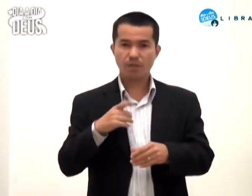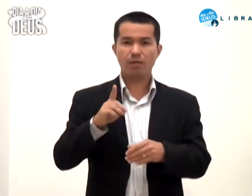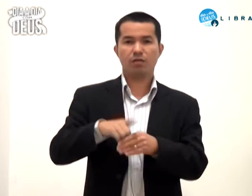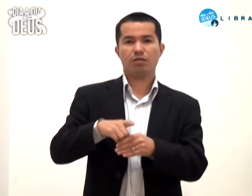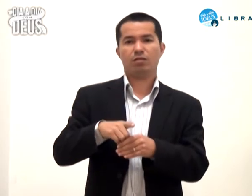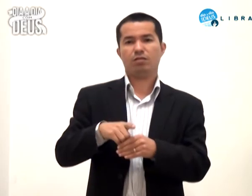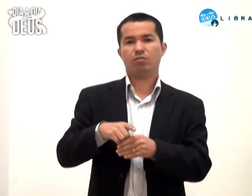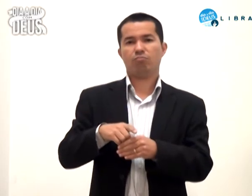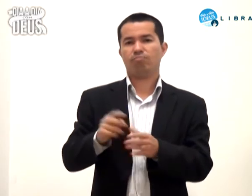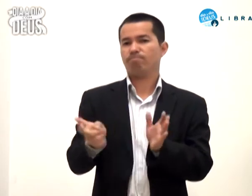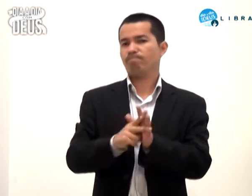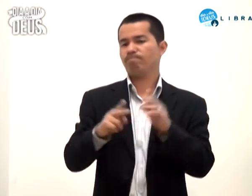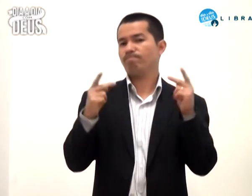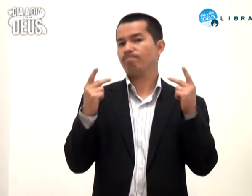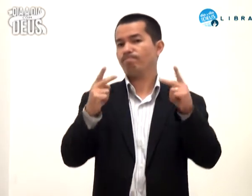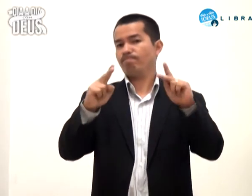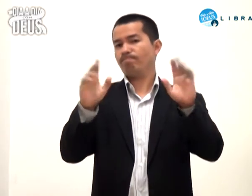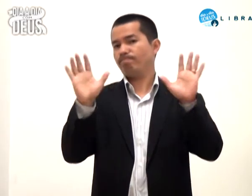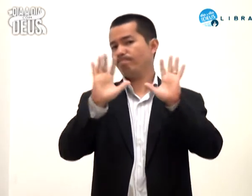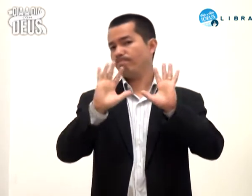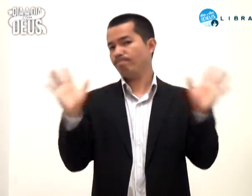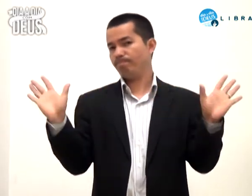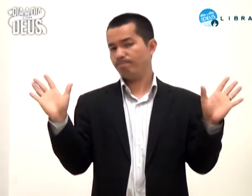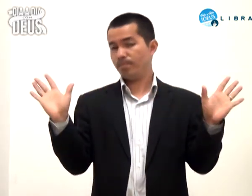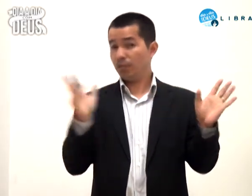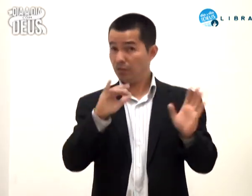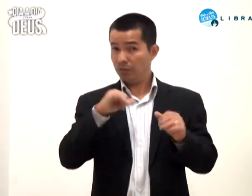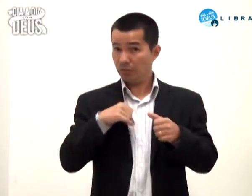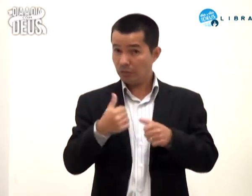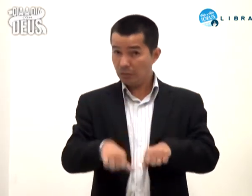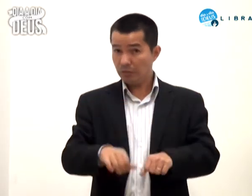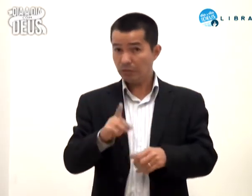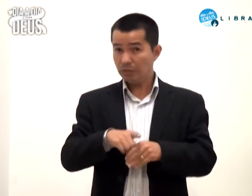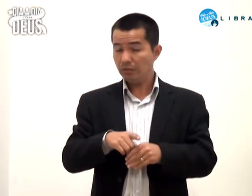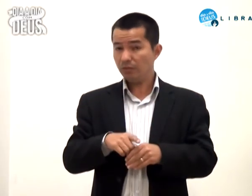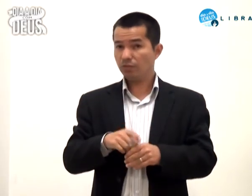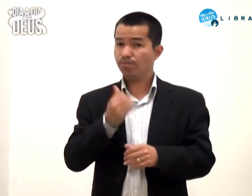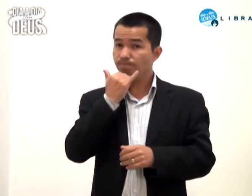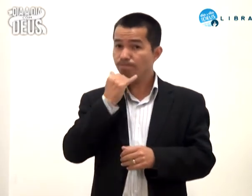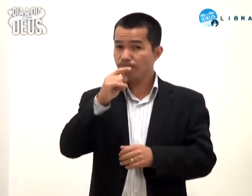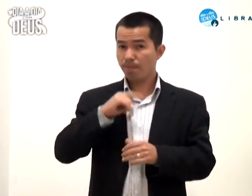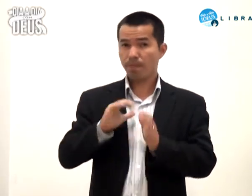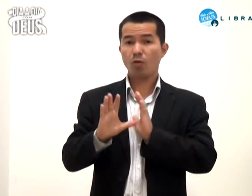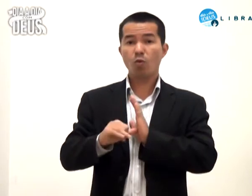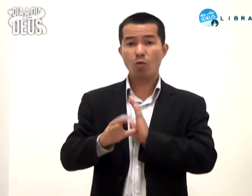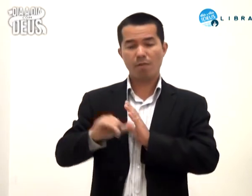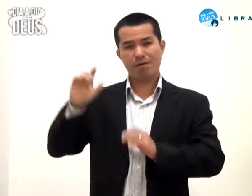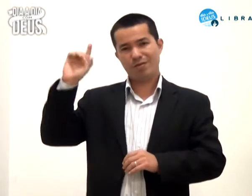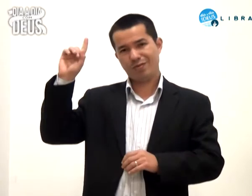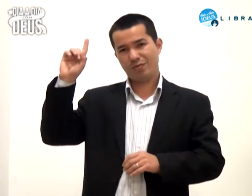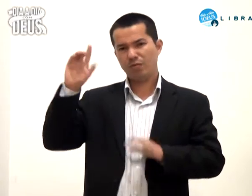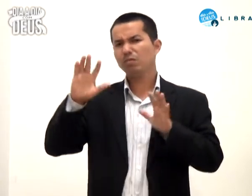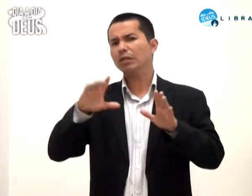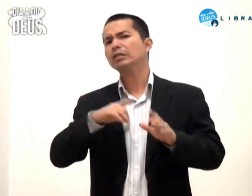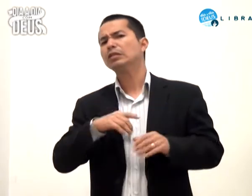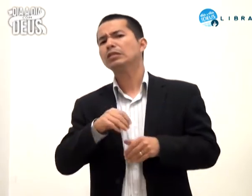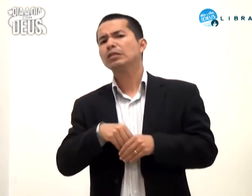Dízimo não te pertence. Se você ficar, tá? Você está roubando a Deus. Mas e as ofertas?